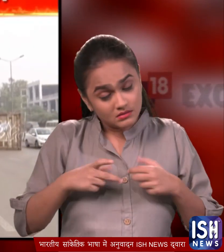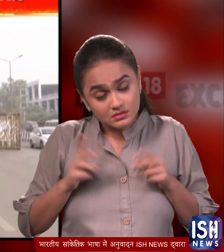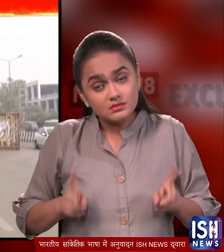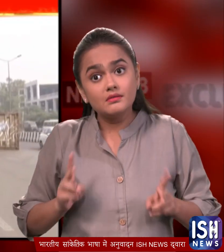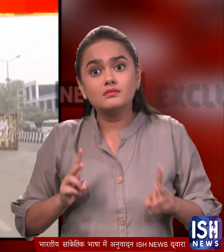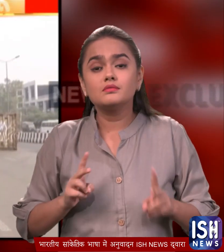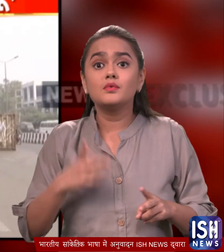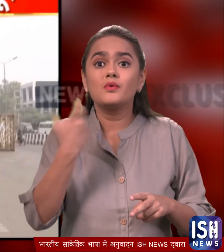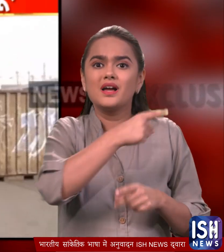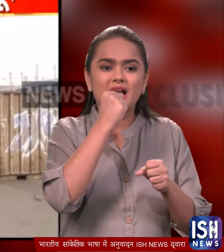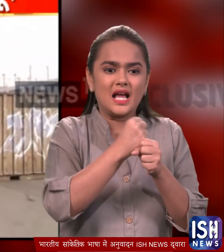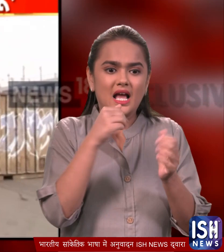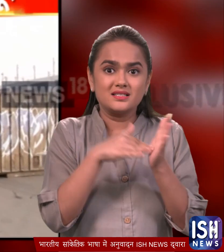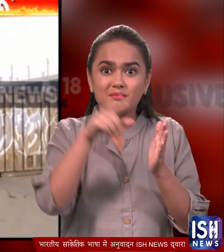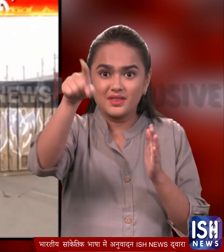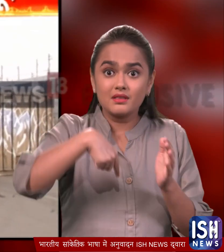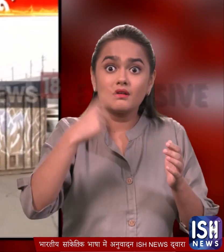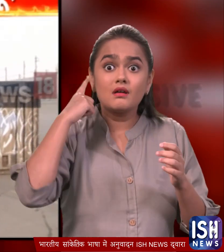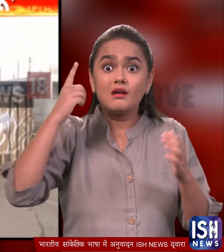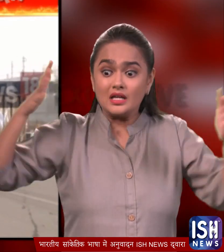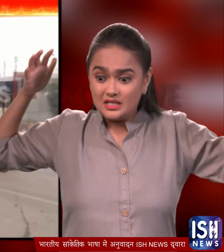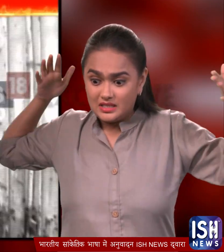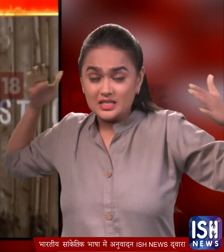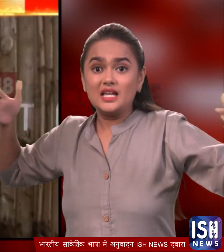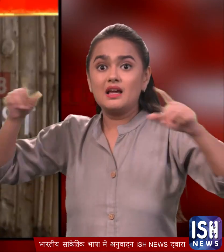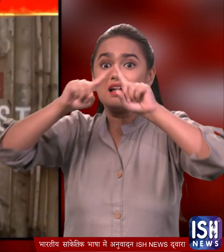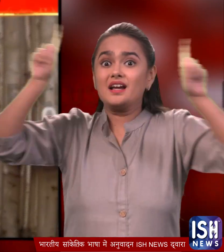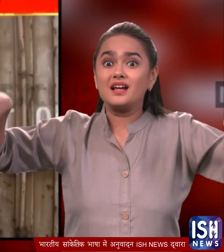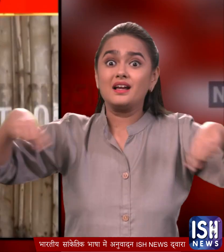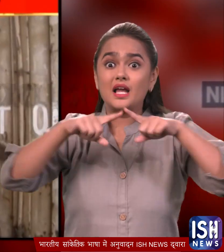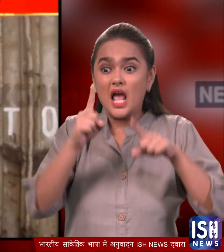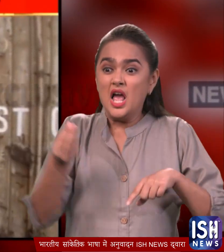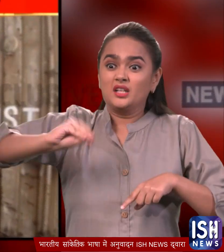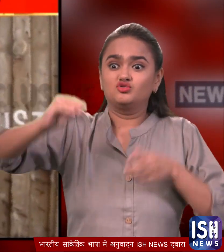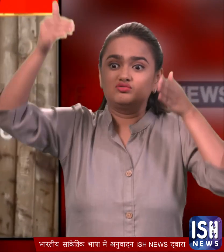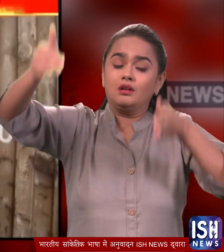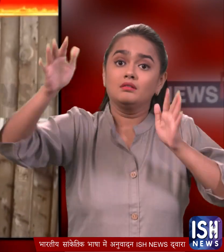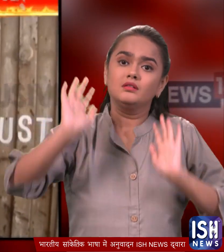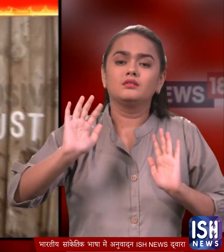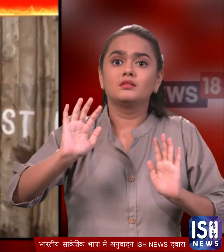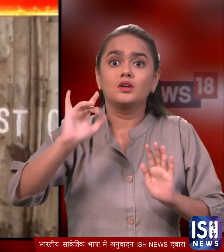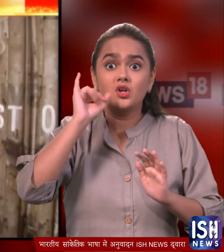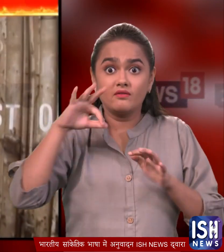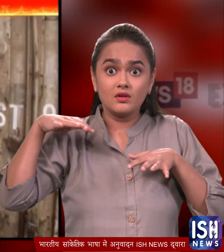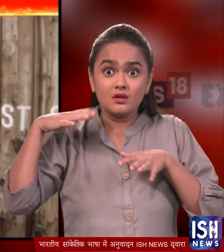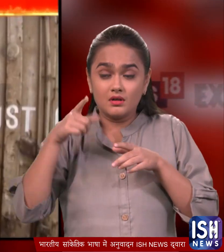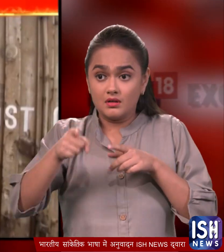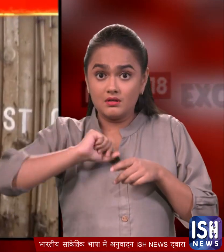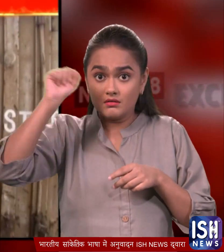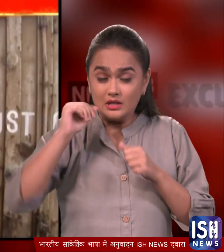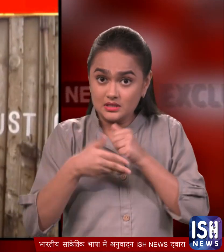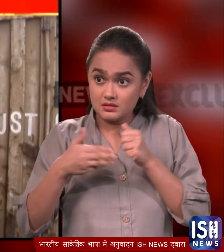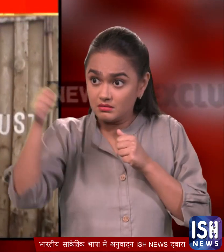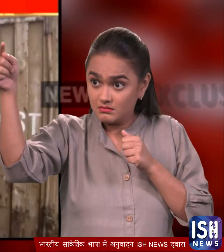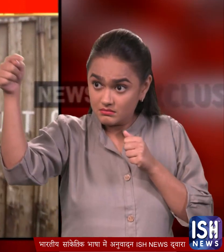गाजियाबाद से दिल्ली की ओर आने वाले रास्तों पर बड़े बड़े कंटेनर रख दिए गए। एक एक्स्ट्रा कंटेनर रखा गया है जिसे बाद में ड्रैग करके उस तरफ कर